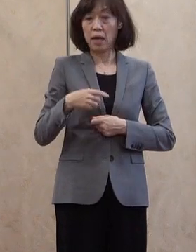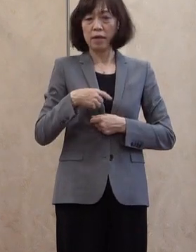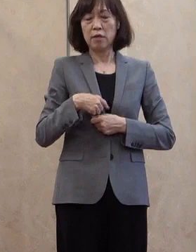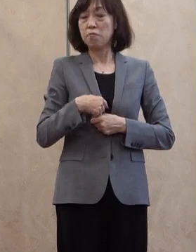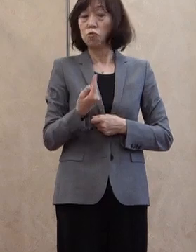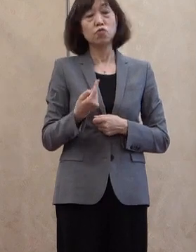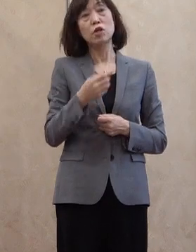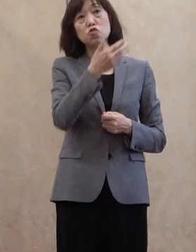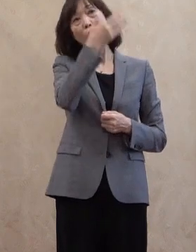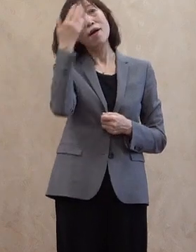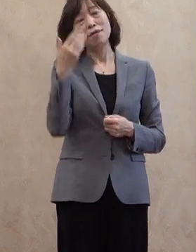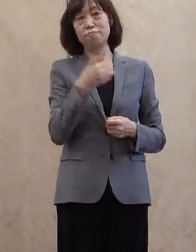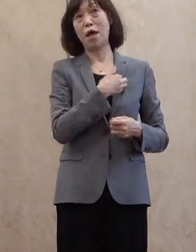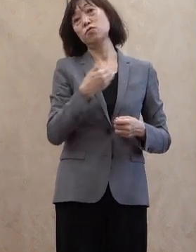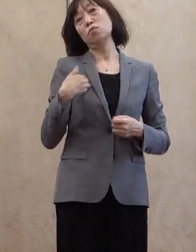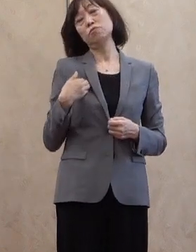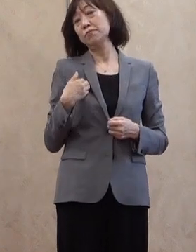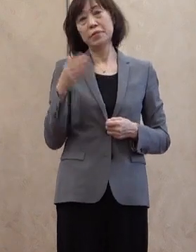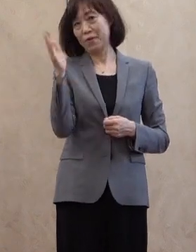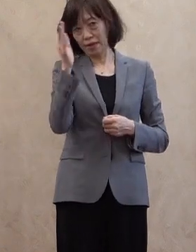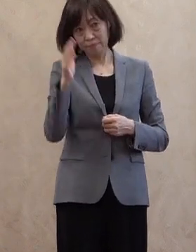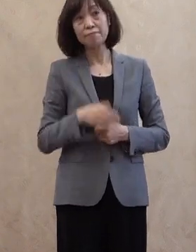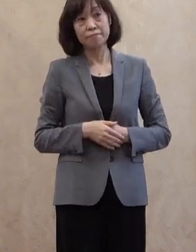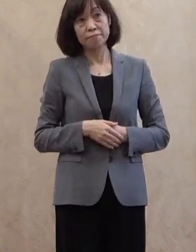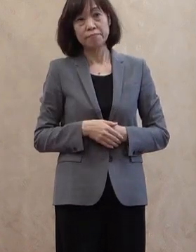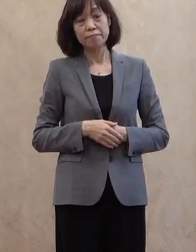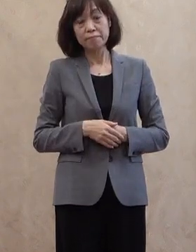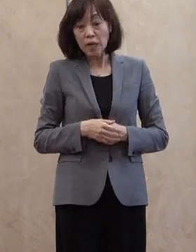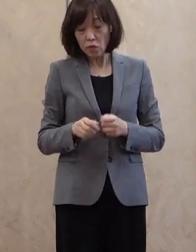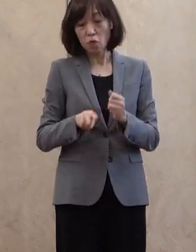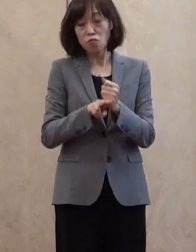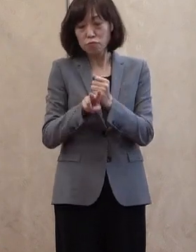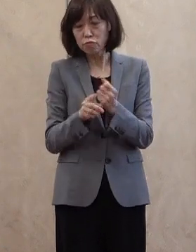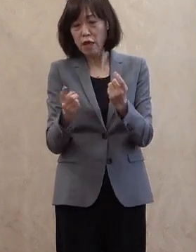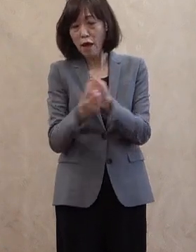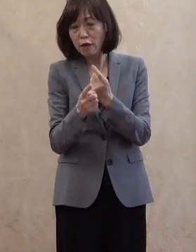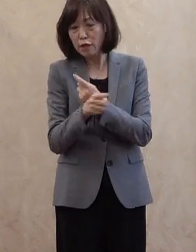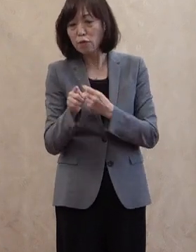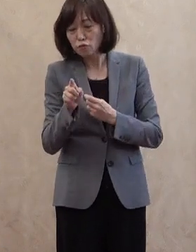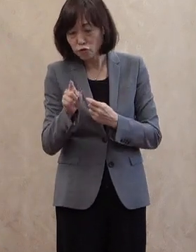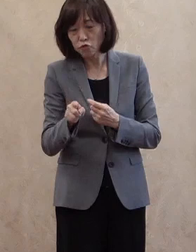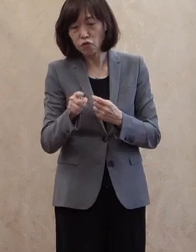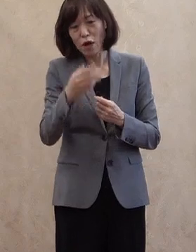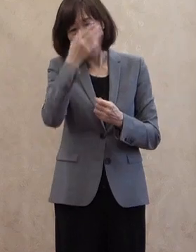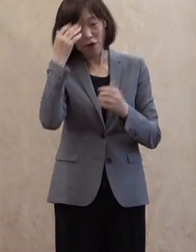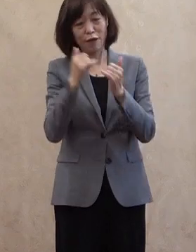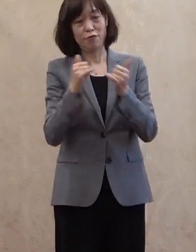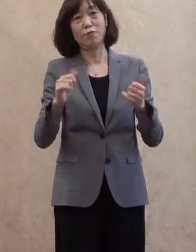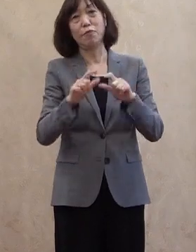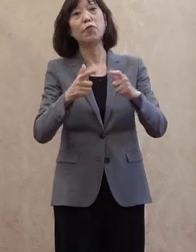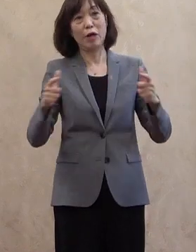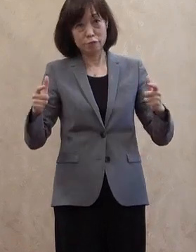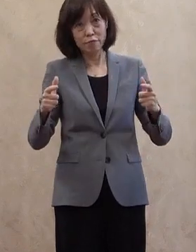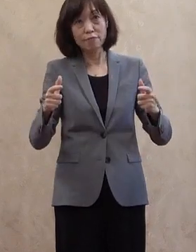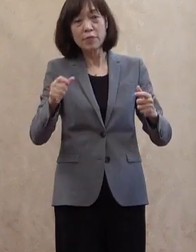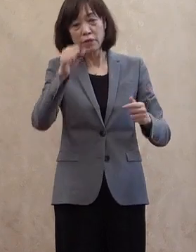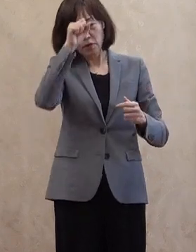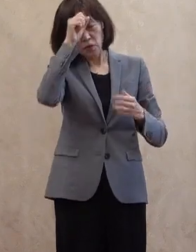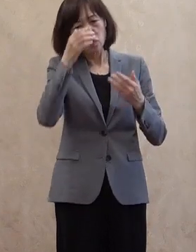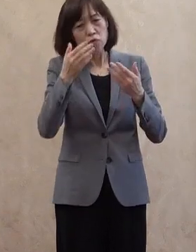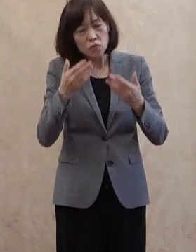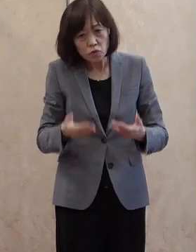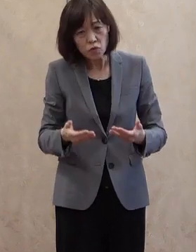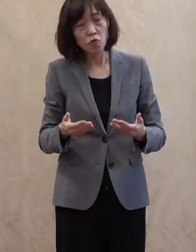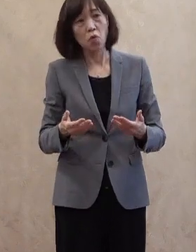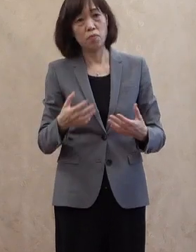いから大丈夫だと思わないでいただきたいと思います。変異株は若い人にも広がりやすいし、また重症化も見受け